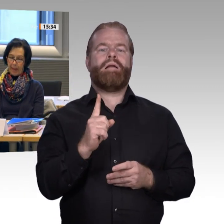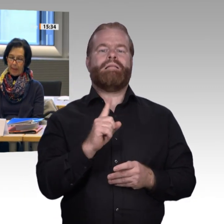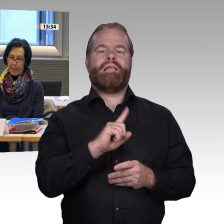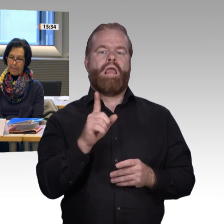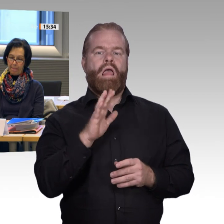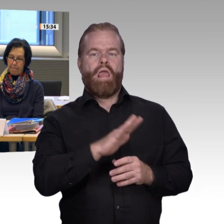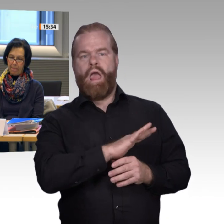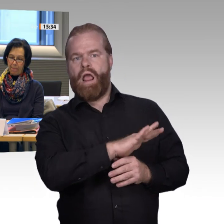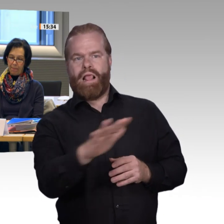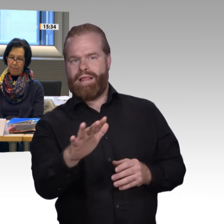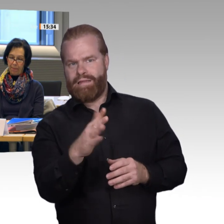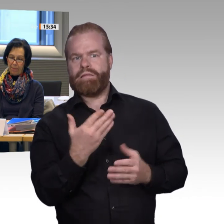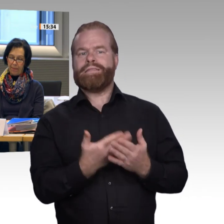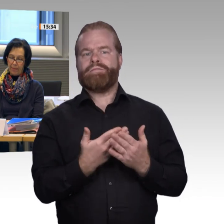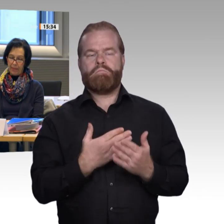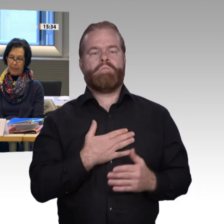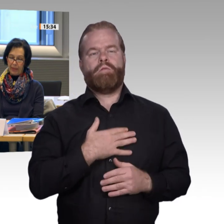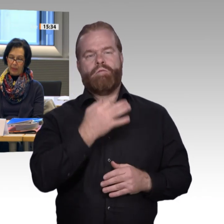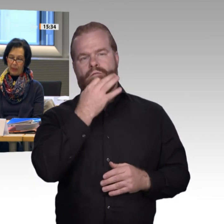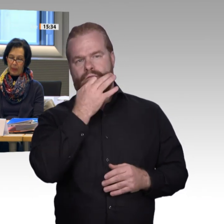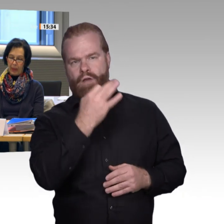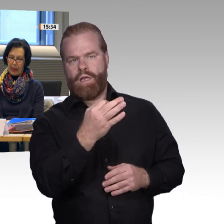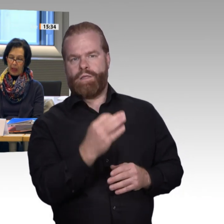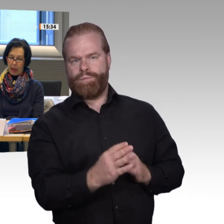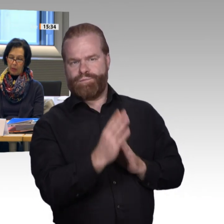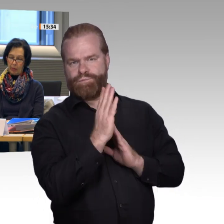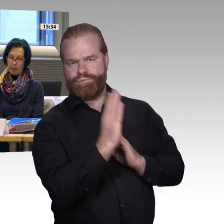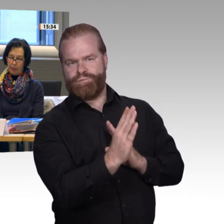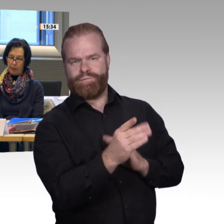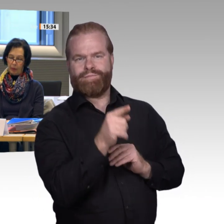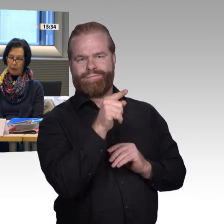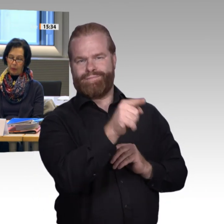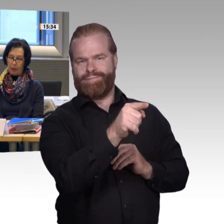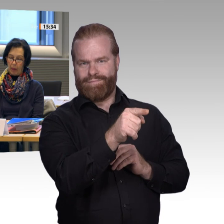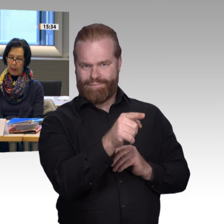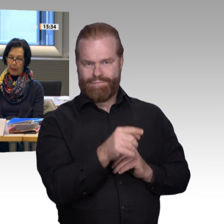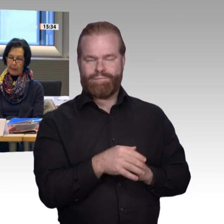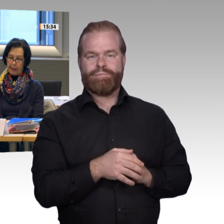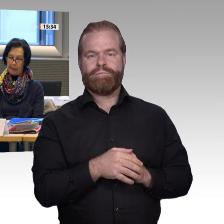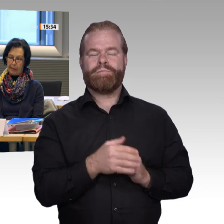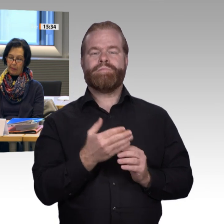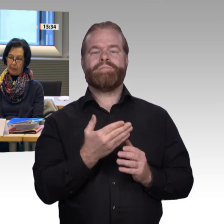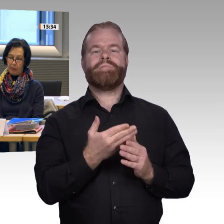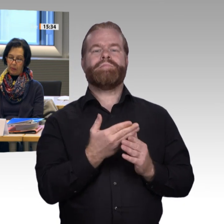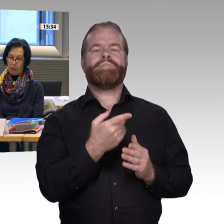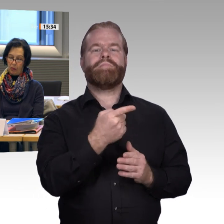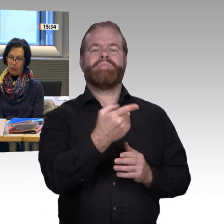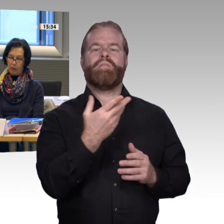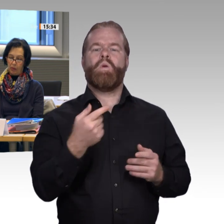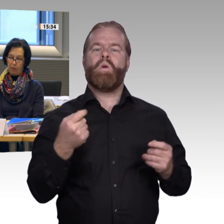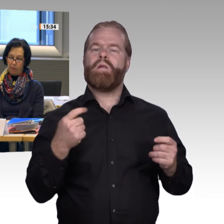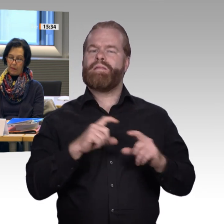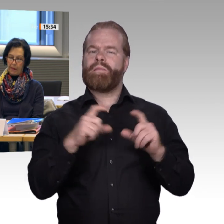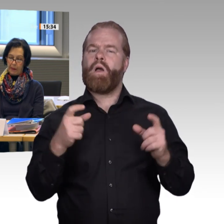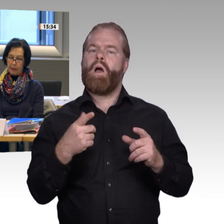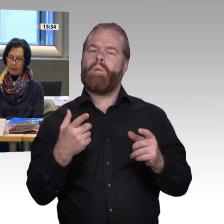Sie den sogenannten Unterhaltsrückgriff, die Regelungen, die wir dort schaffen, nämlich dass nicht nur bei der Grundsicherung Alter